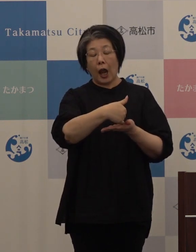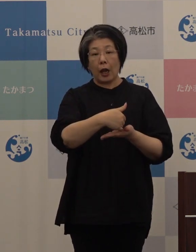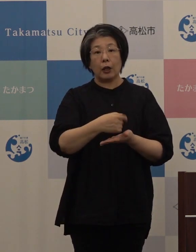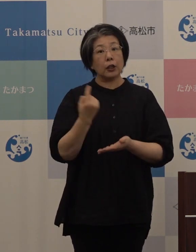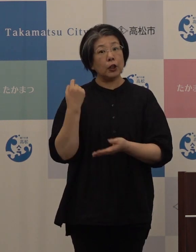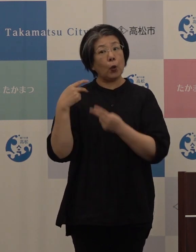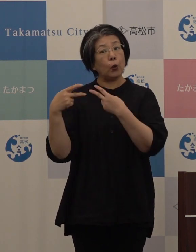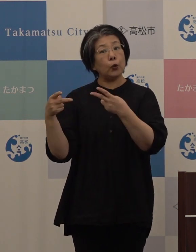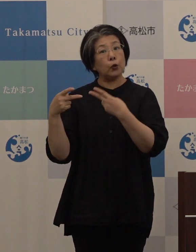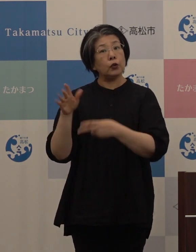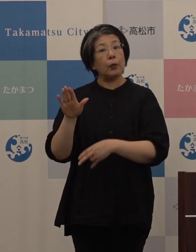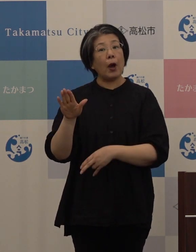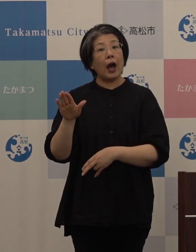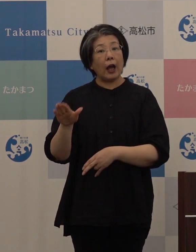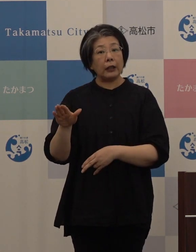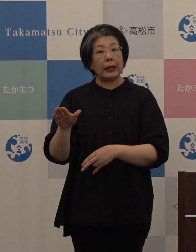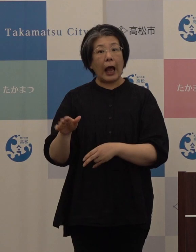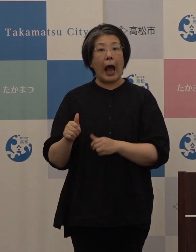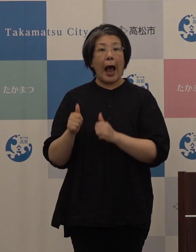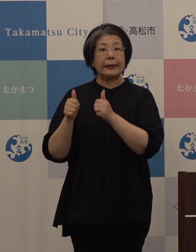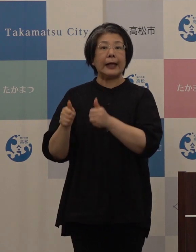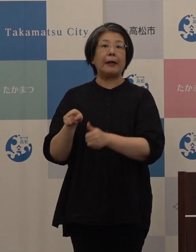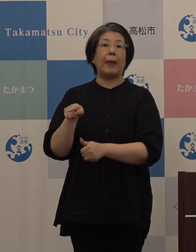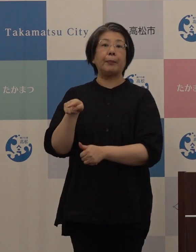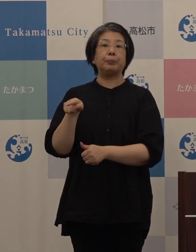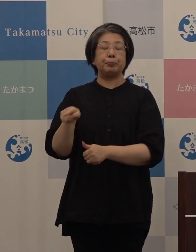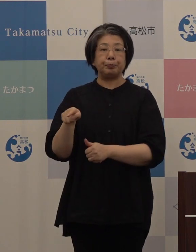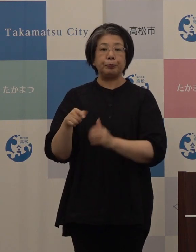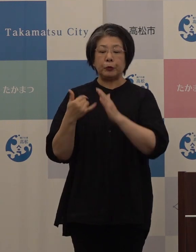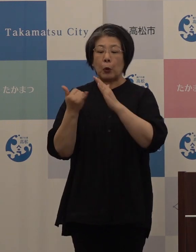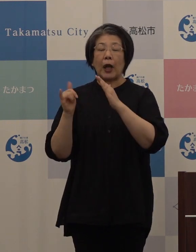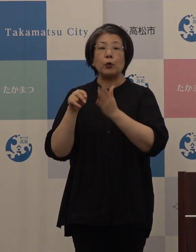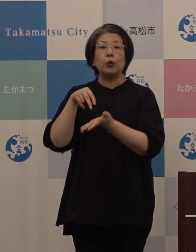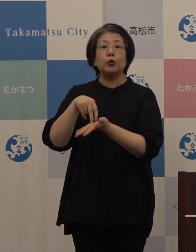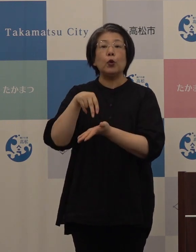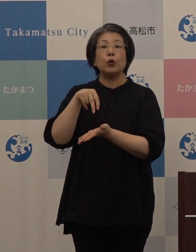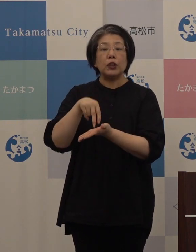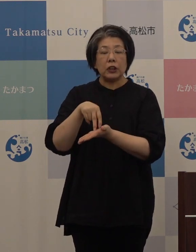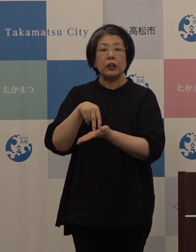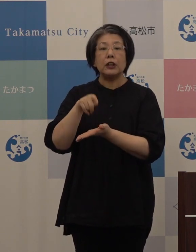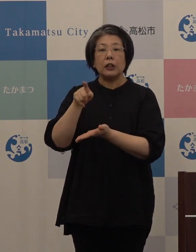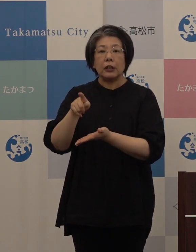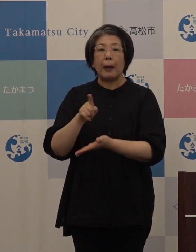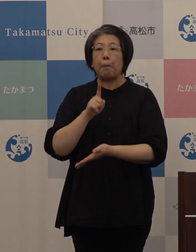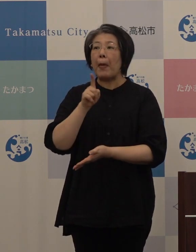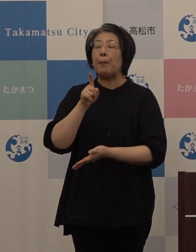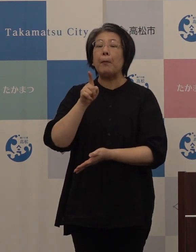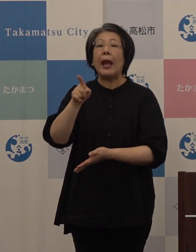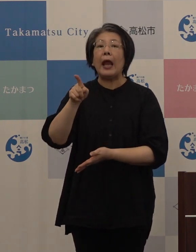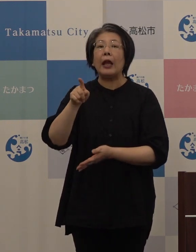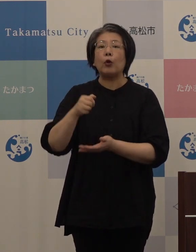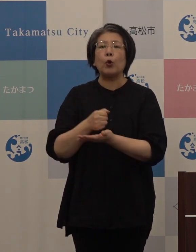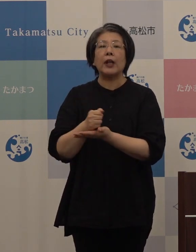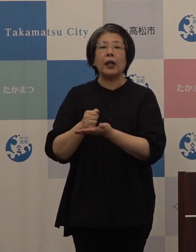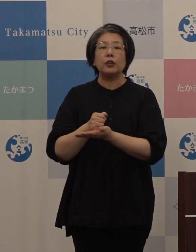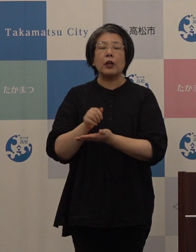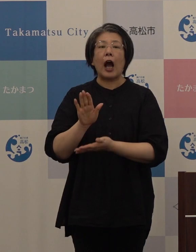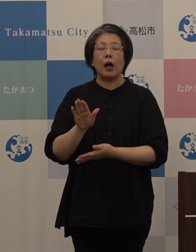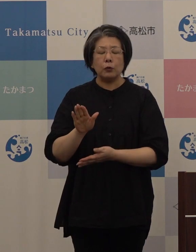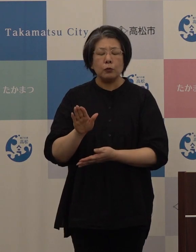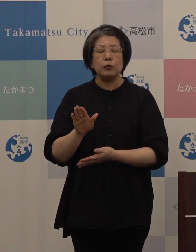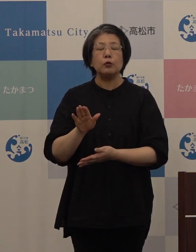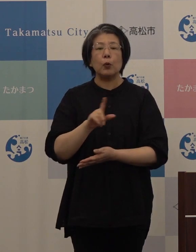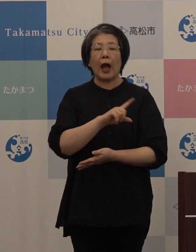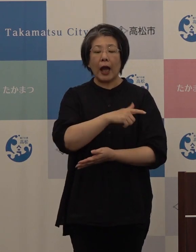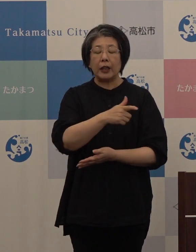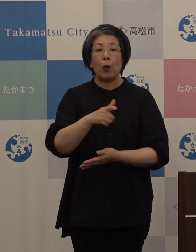られておりましたけども、裁判等でその家族として弁明の機会を与えられるとかですね、そういうものについて非